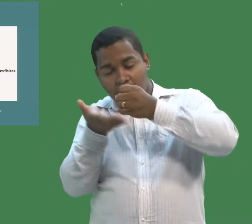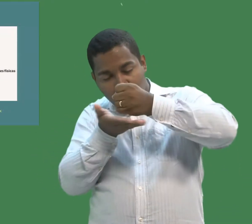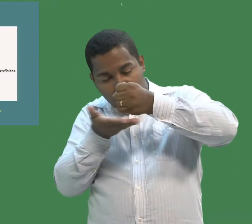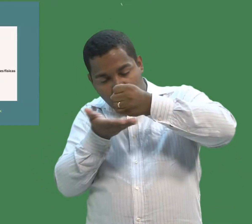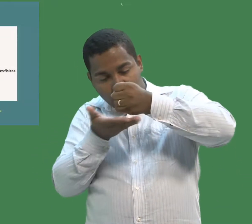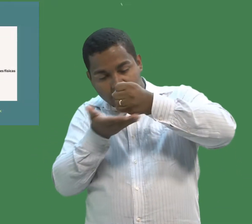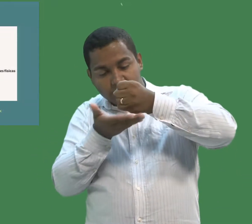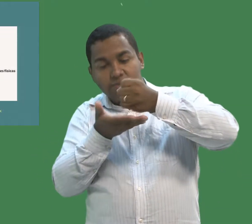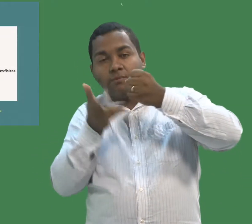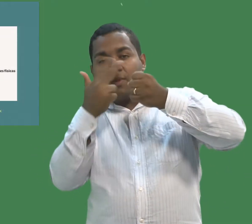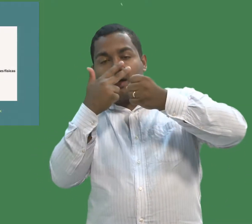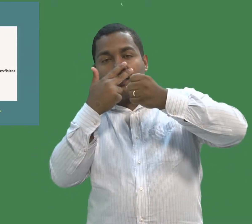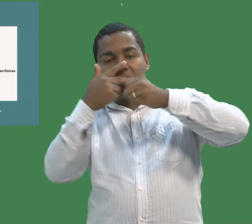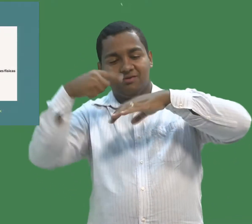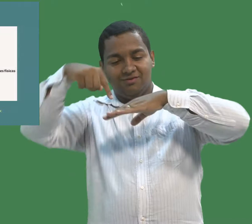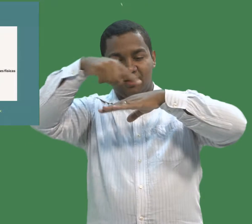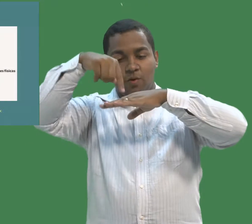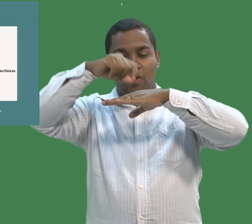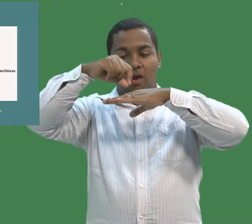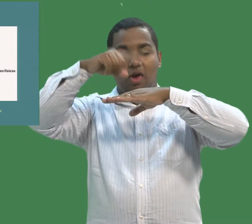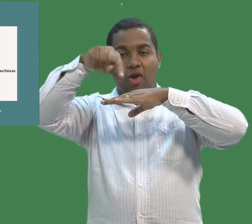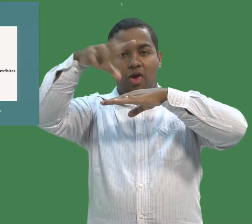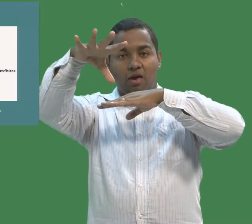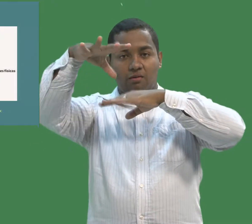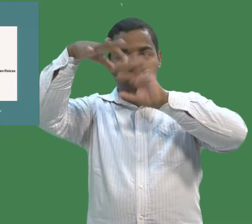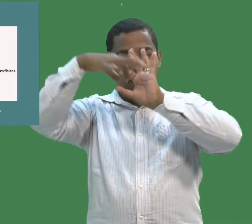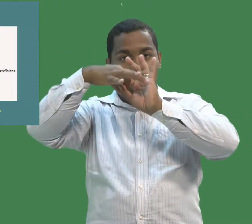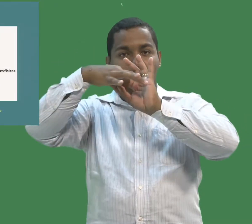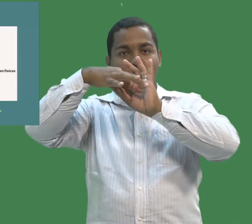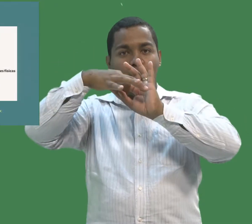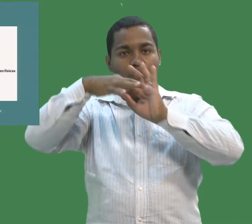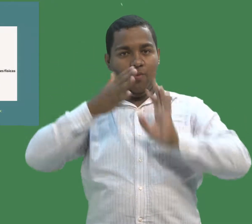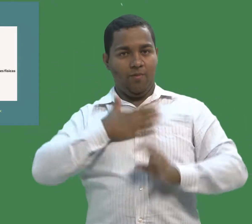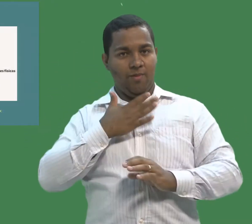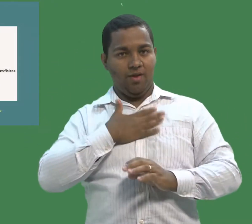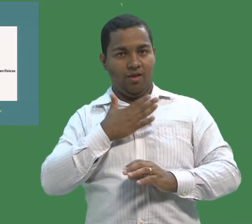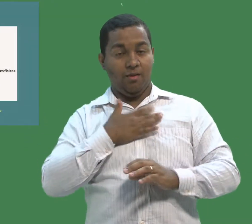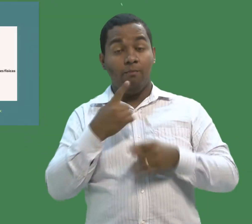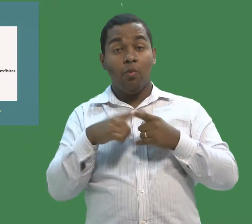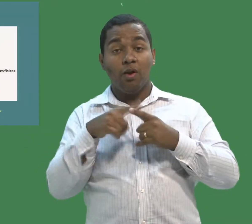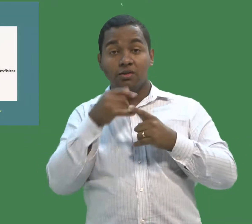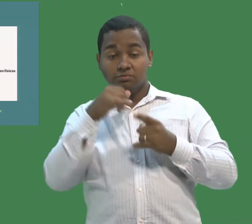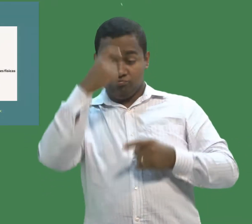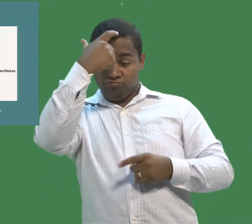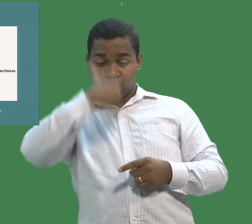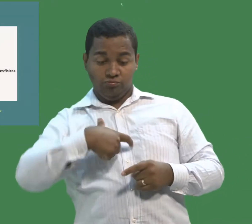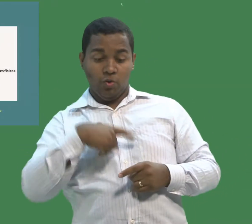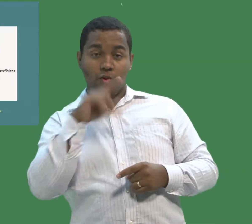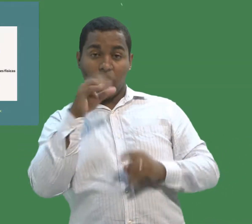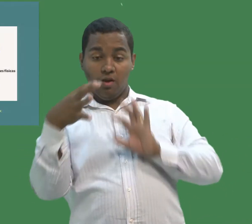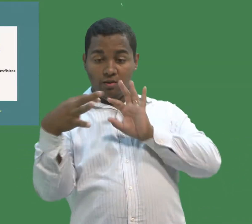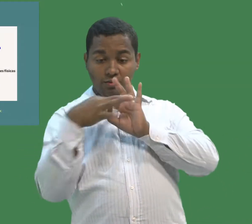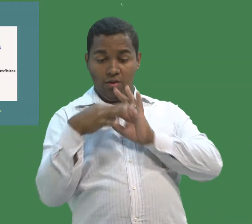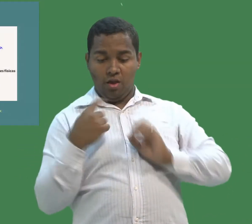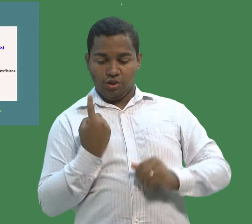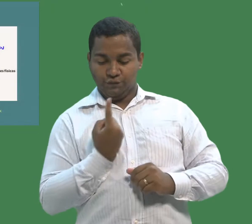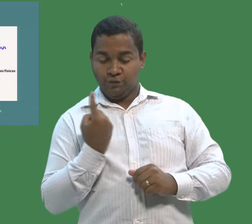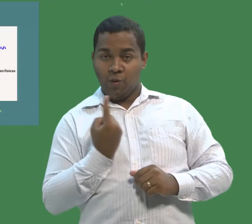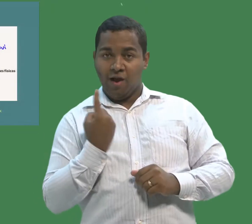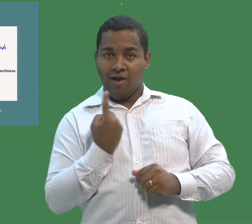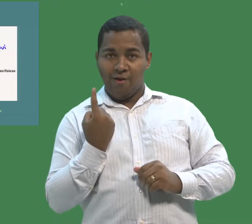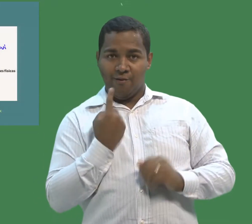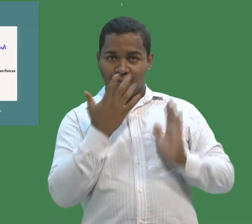ao sujeito, tá? Porque o sujeito, no caso, está ligado ao processo individual, tá? Vamos pensar aqui a questão individual do